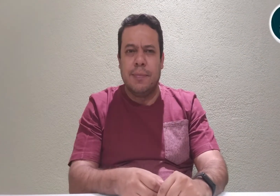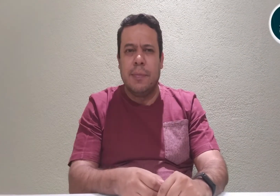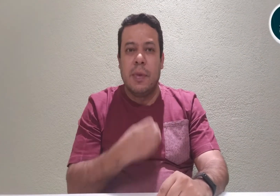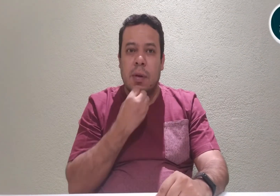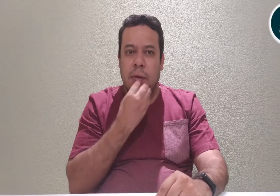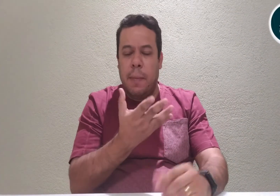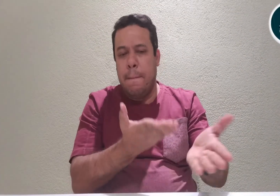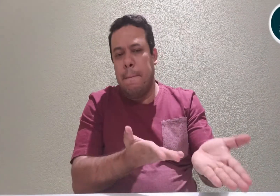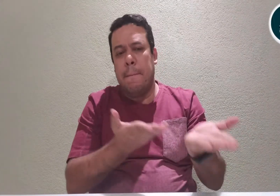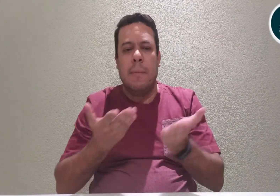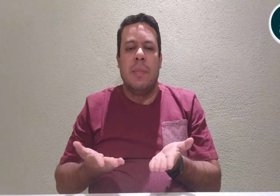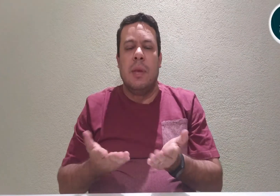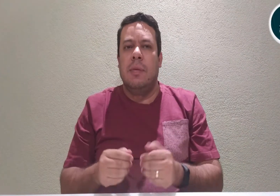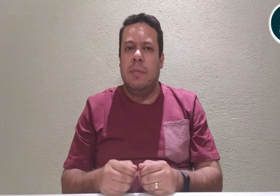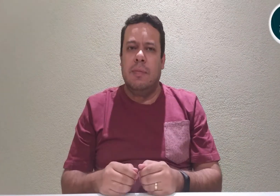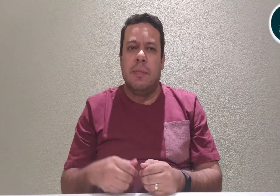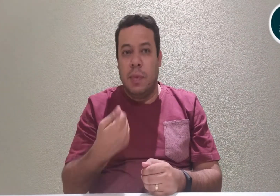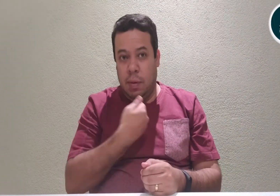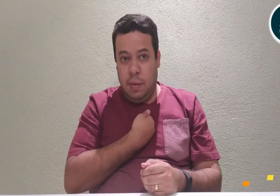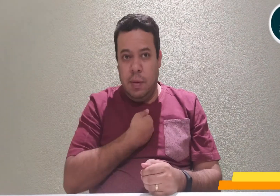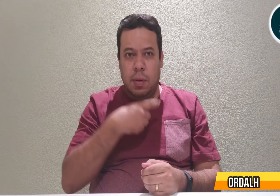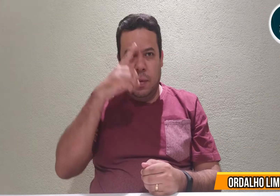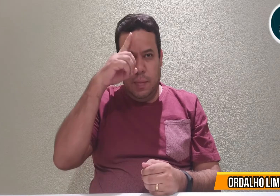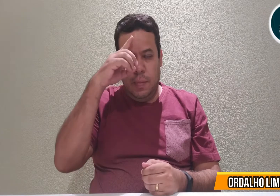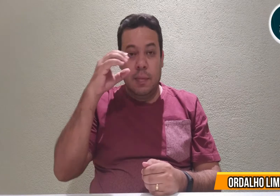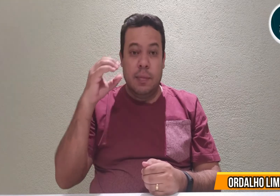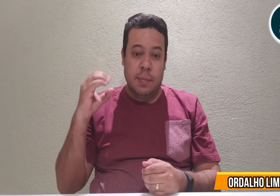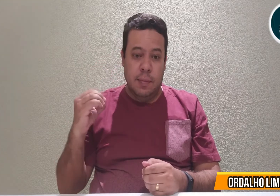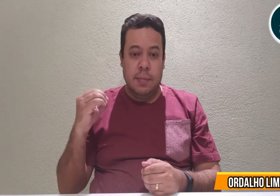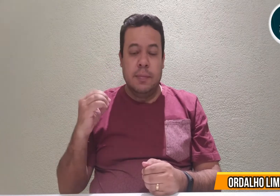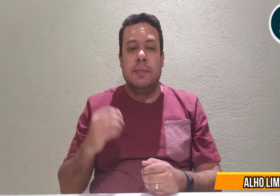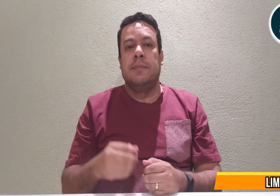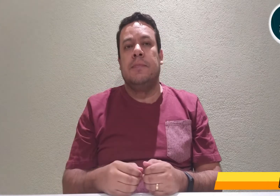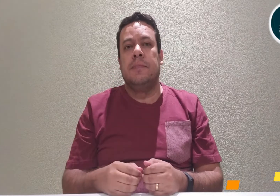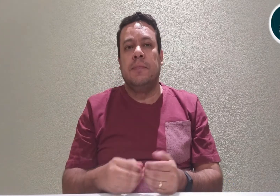Oi, tudo bem? Sejam bem-vindos. Eu sou o Ordalho.